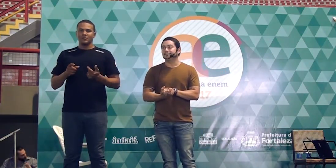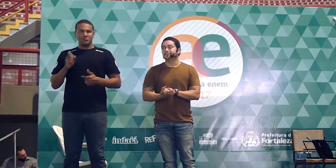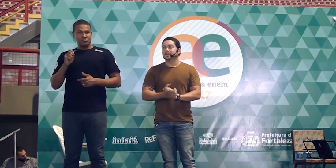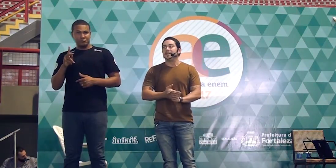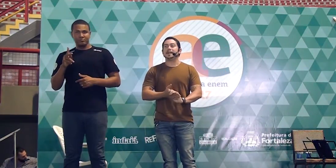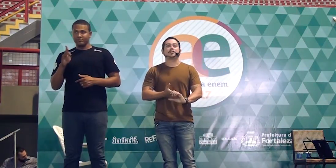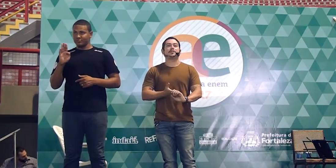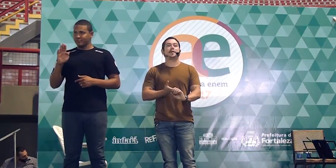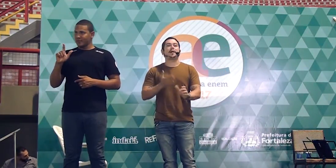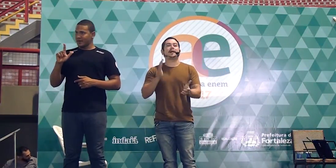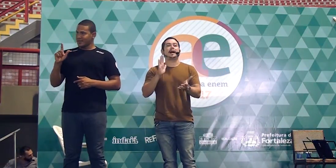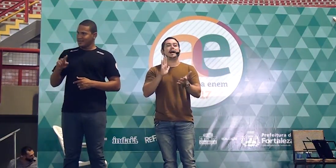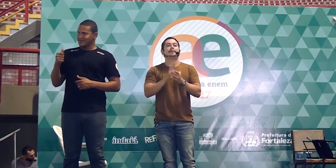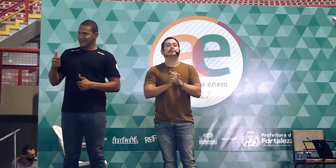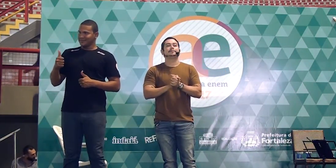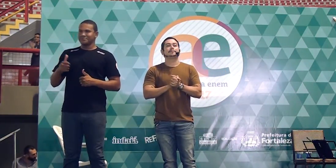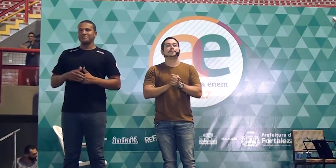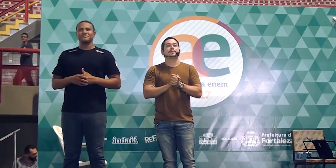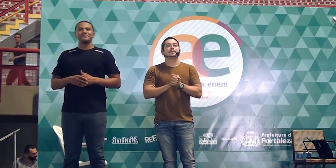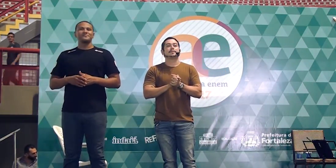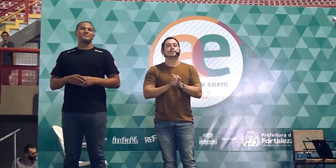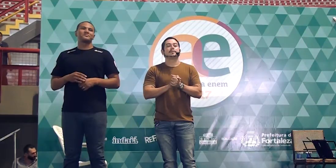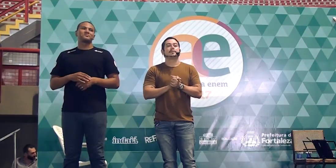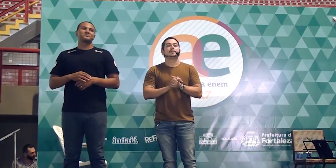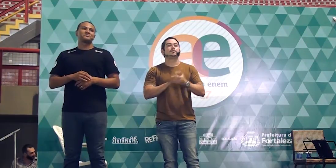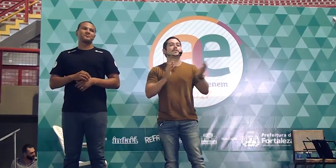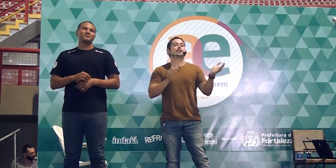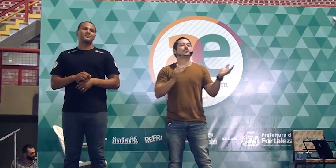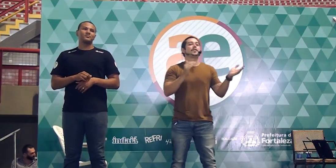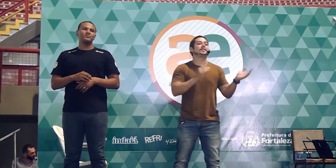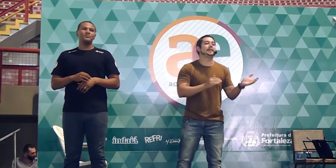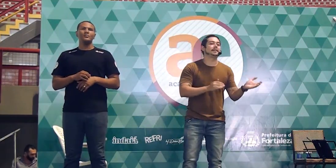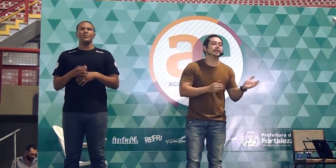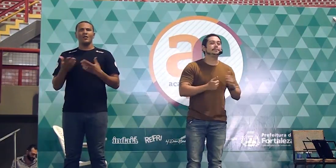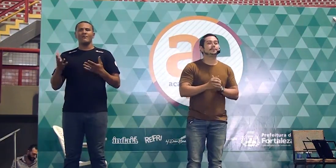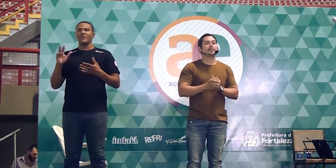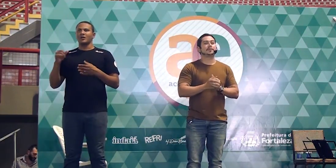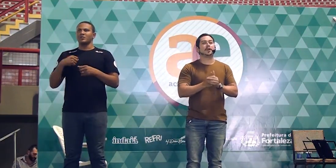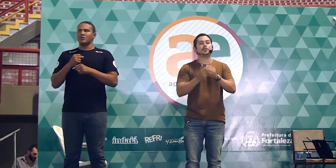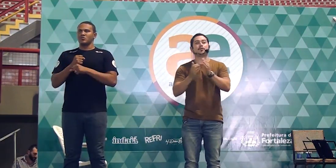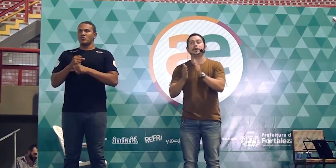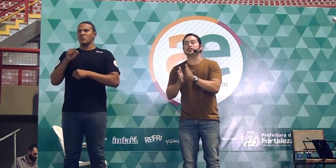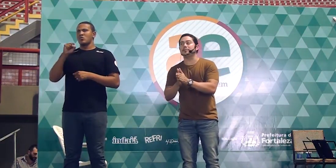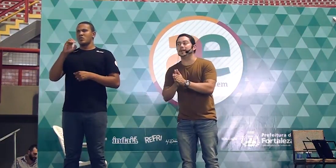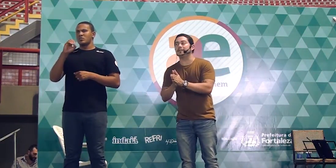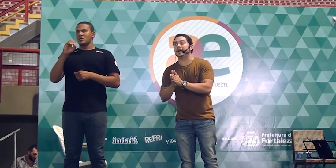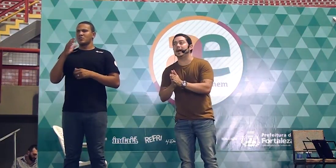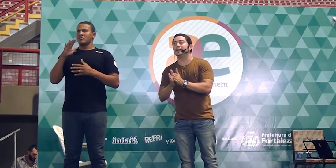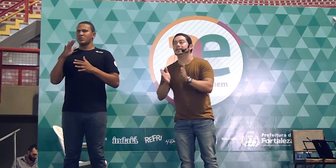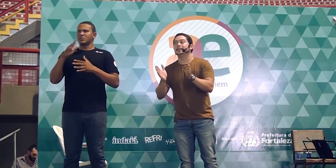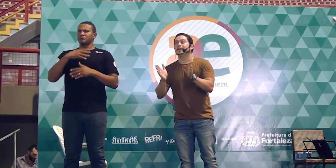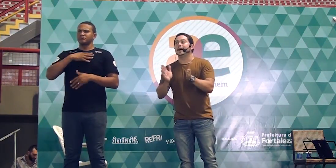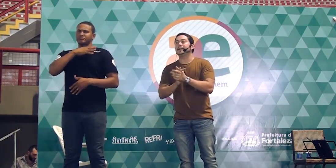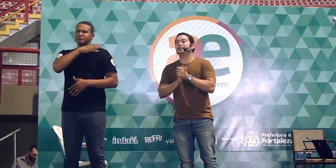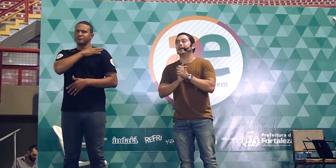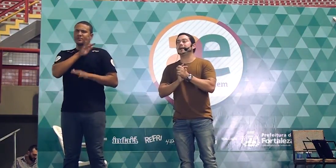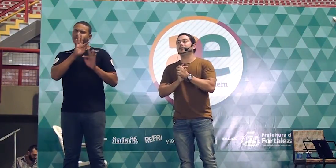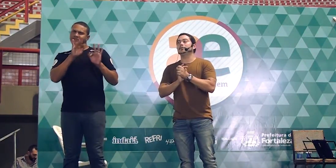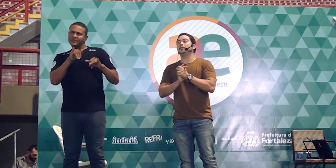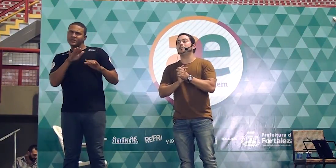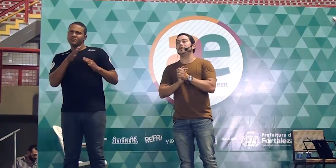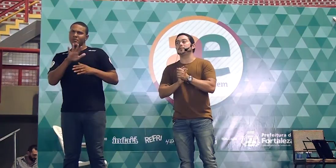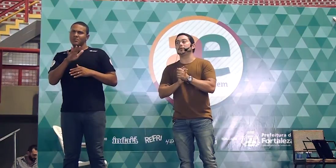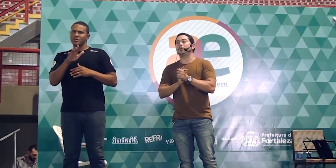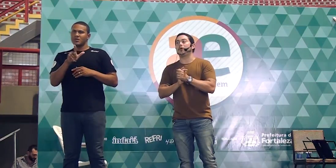beleza? E a gente vai pegar os anos 80, finalzinho do regime militar,